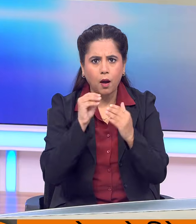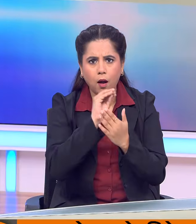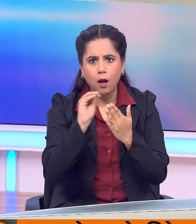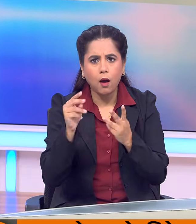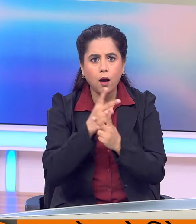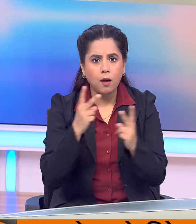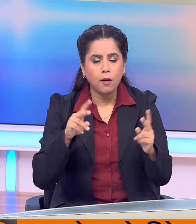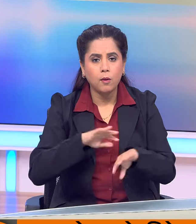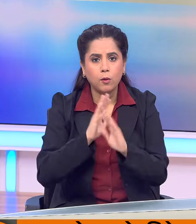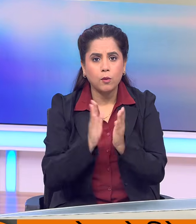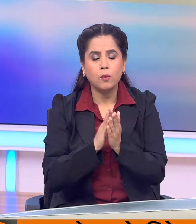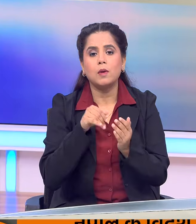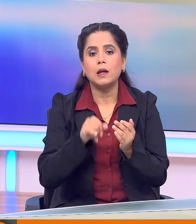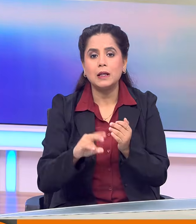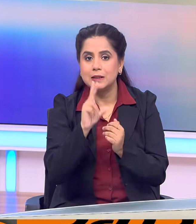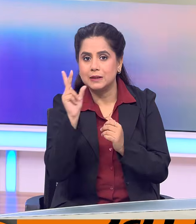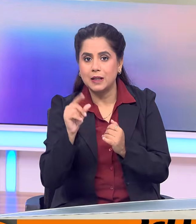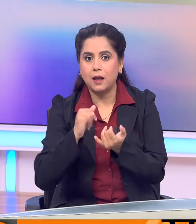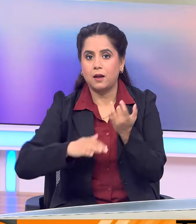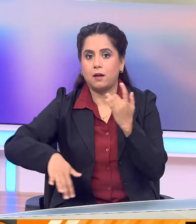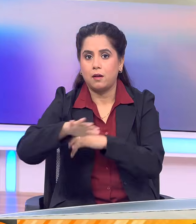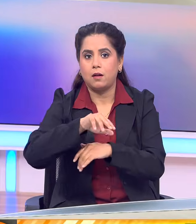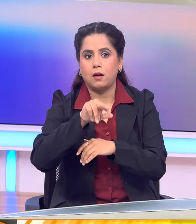और पूरे सेकेंडरी सेक्टर को